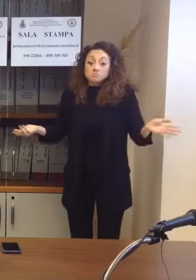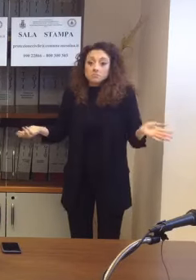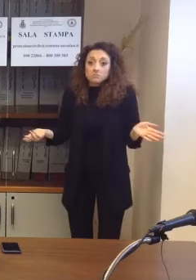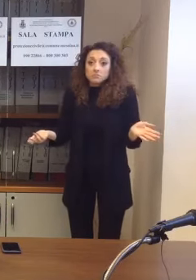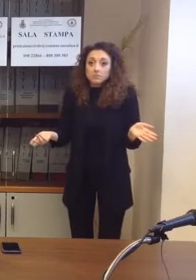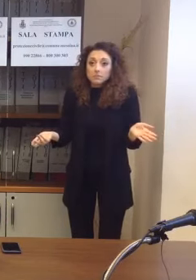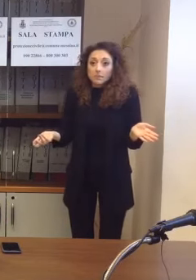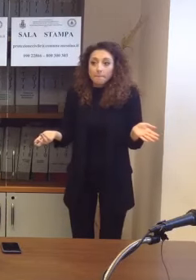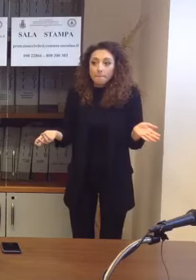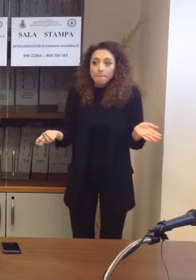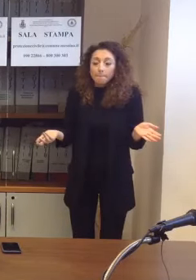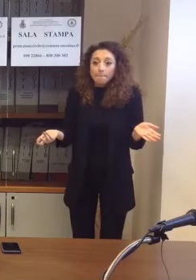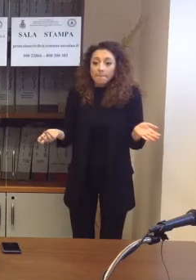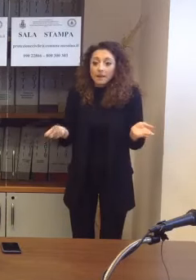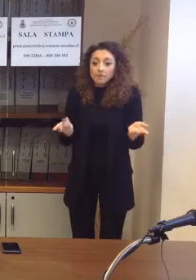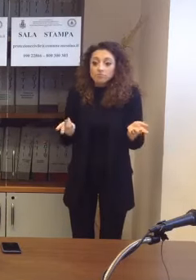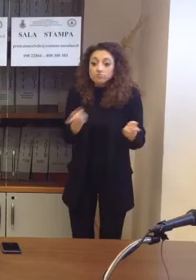provvedimento intanto